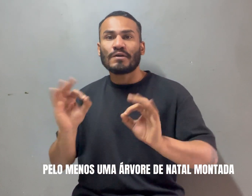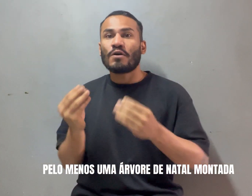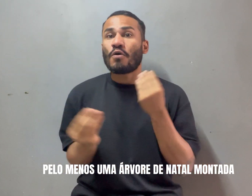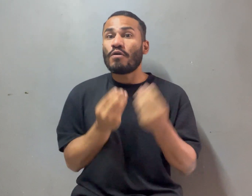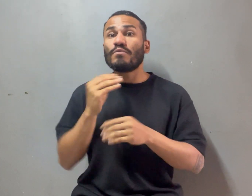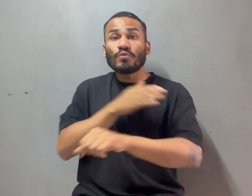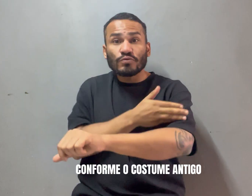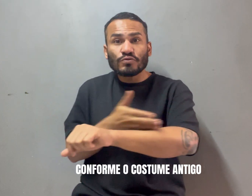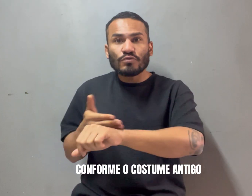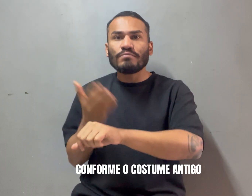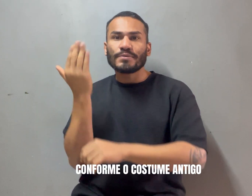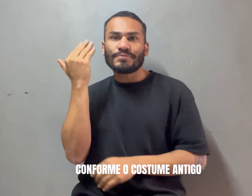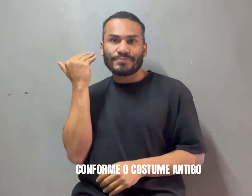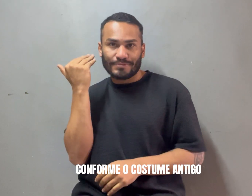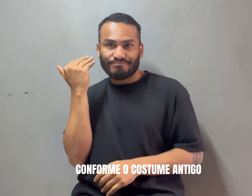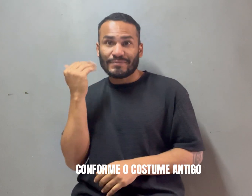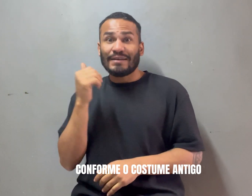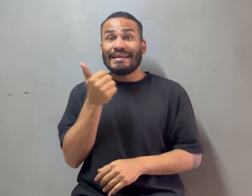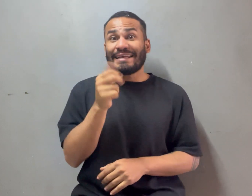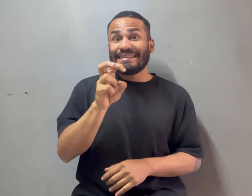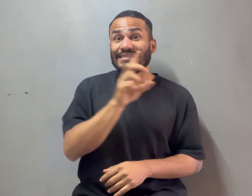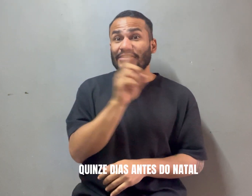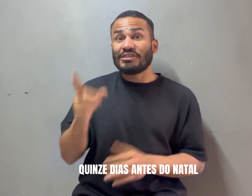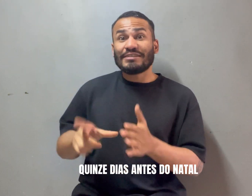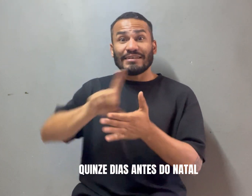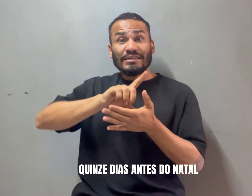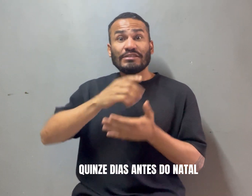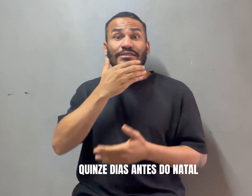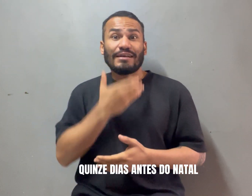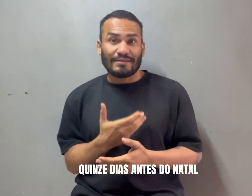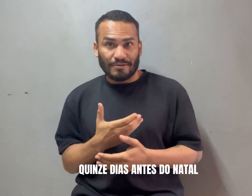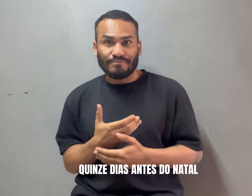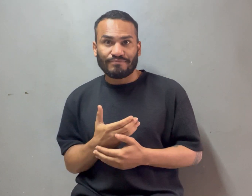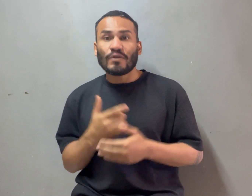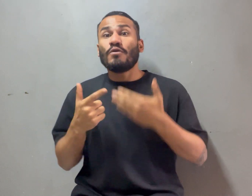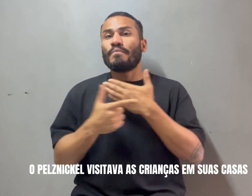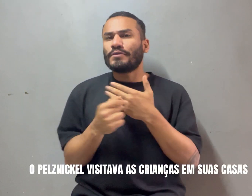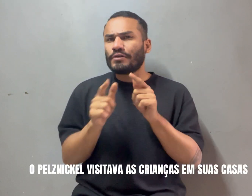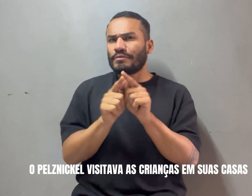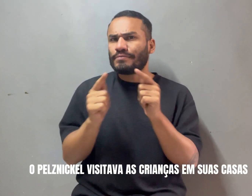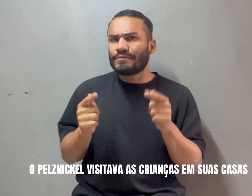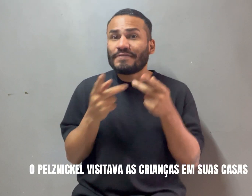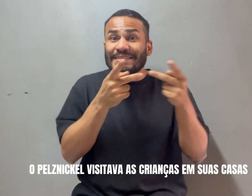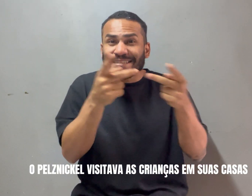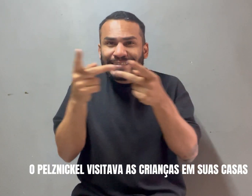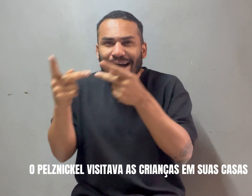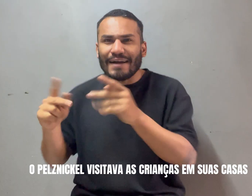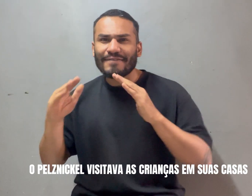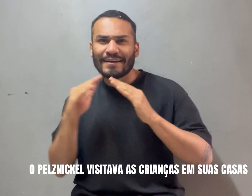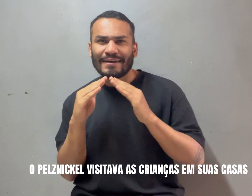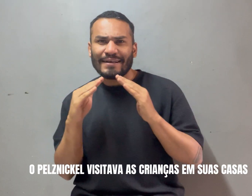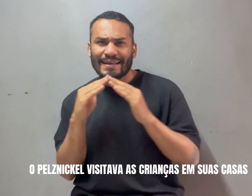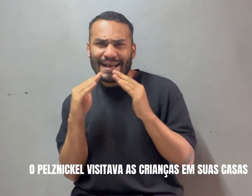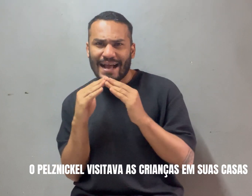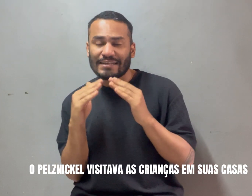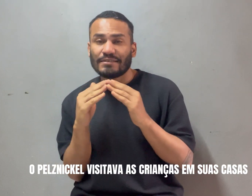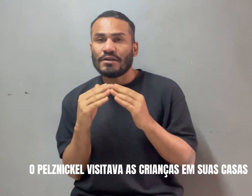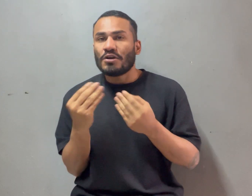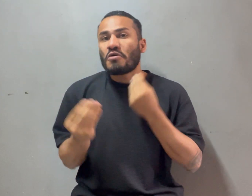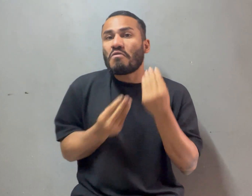montada, conforme o costume antigo, 15 dias antes do Natal. O Belsnickel visitava as crianças em suas casas,